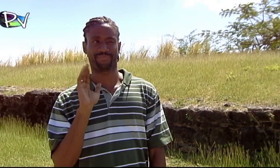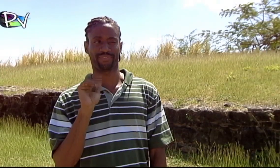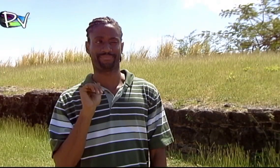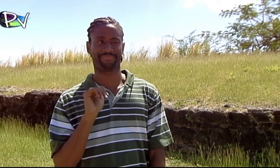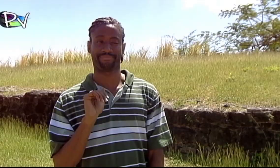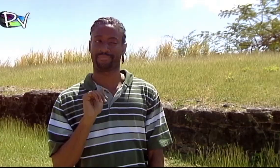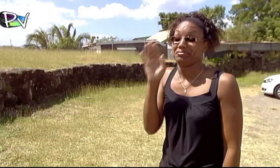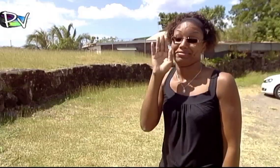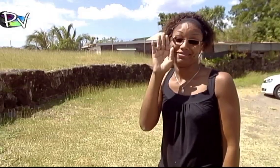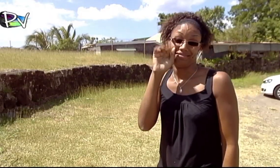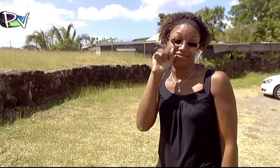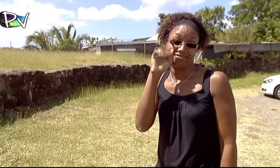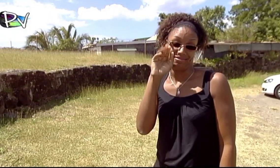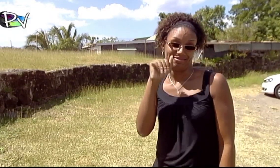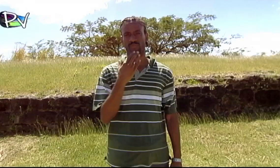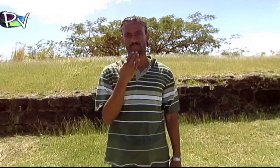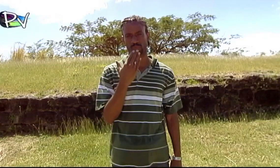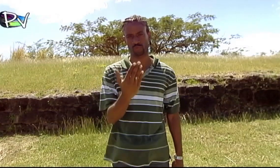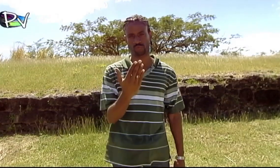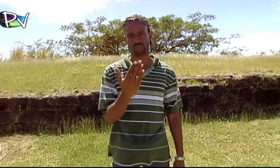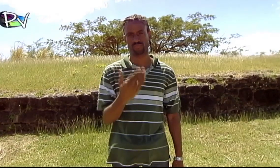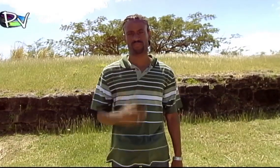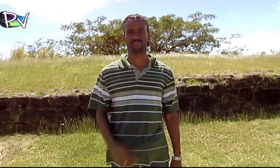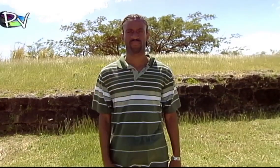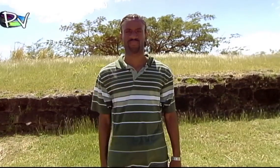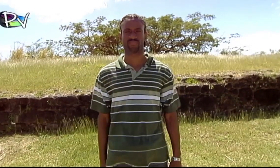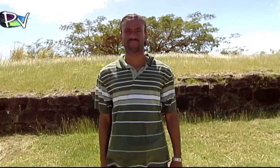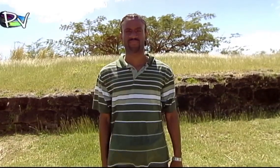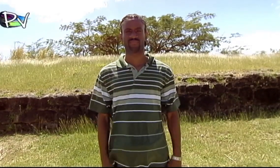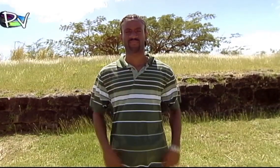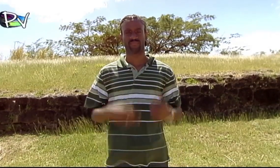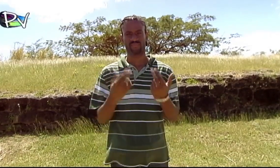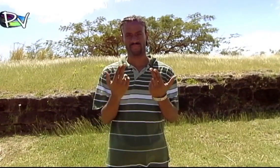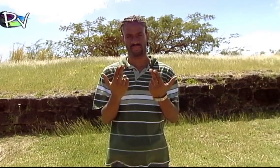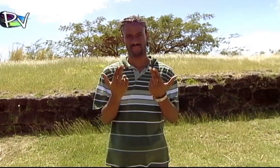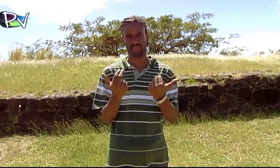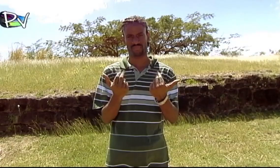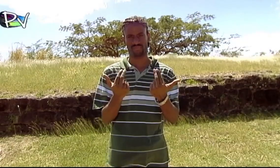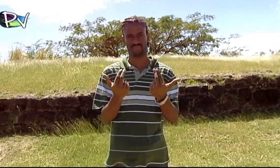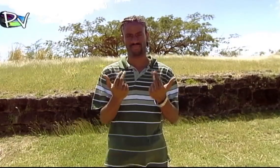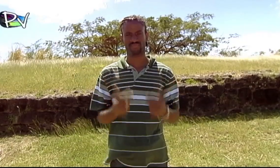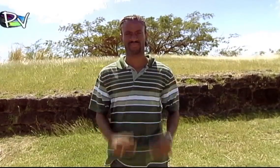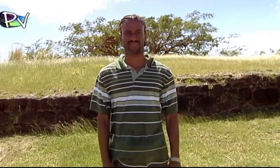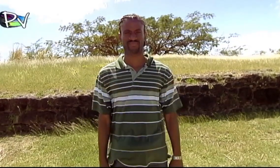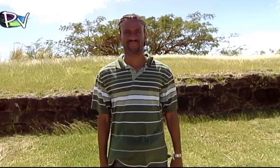Allez, au revoir. Au revoir. Bonjour. Ça va?